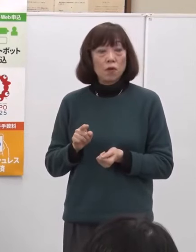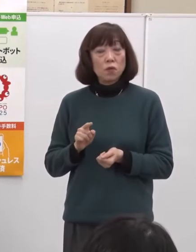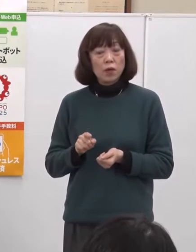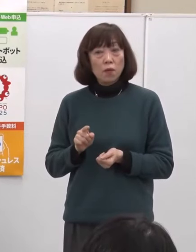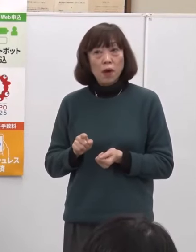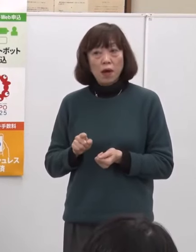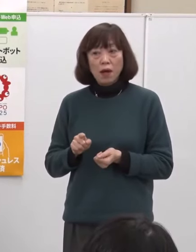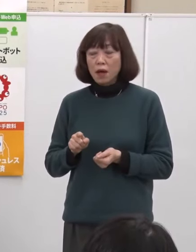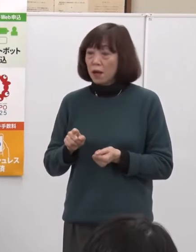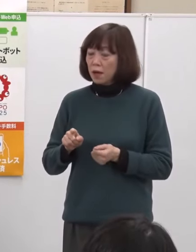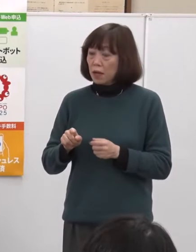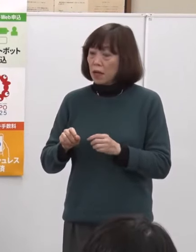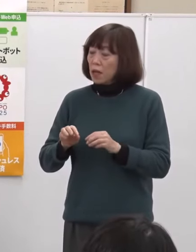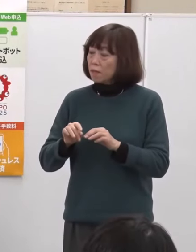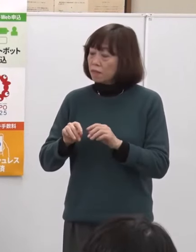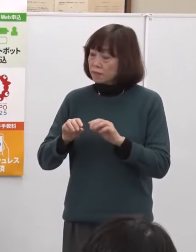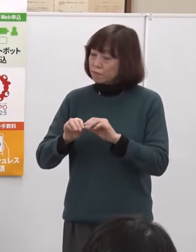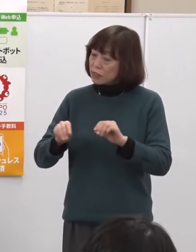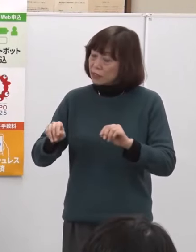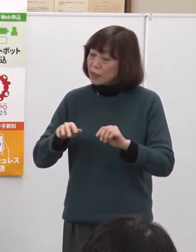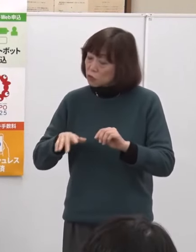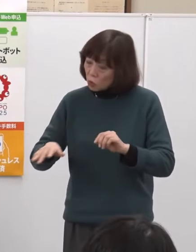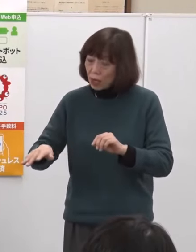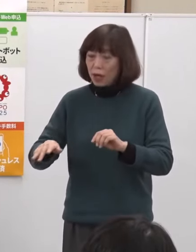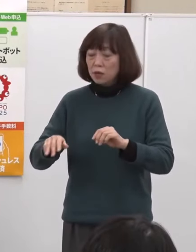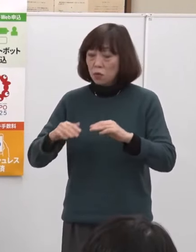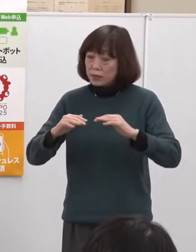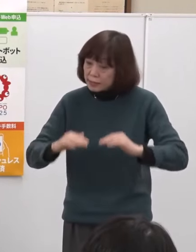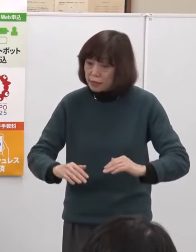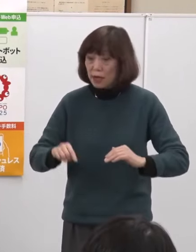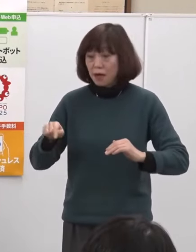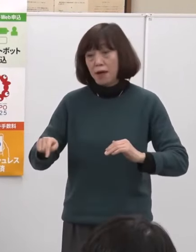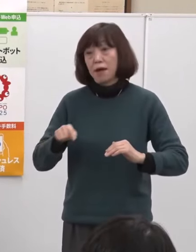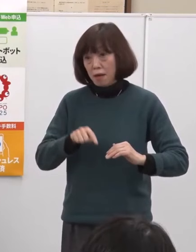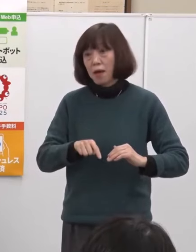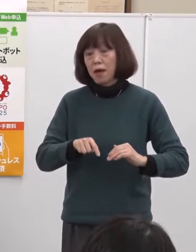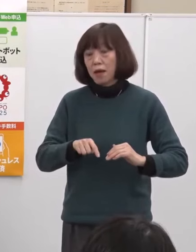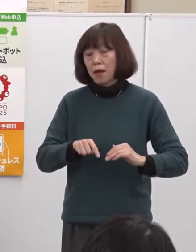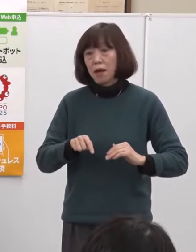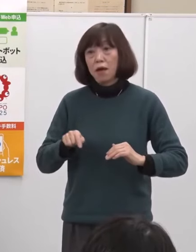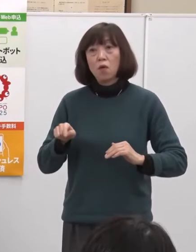この液状化と地盤沈下についてなんですが、地盤沈下の